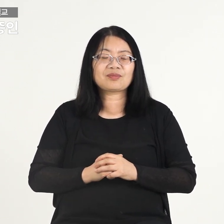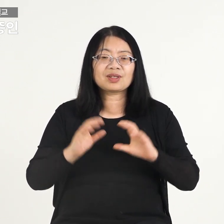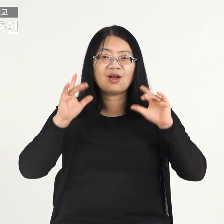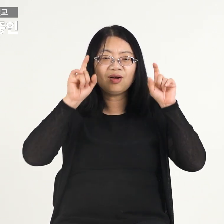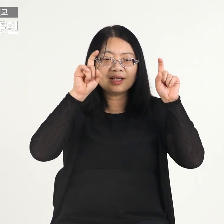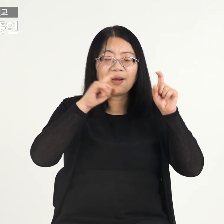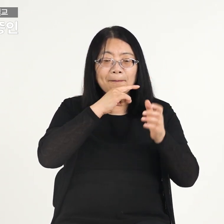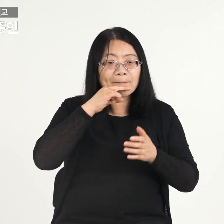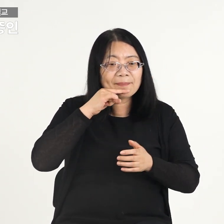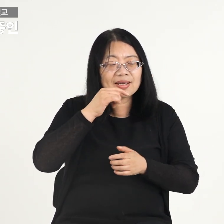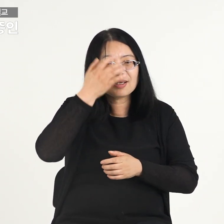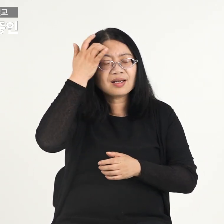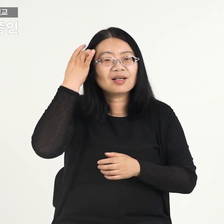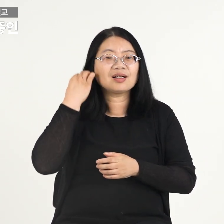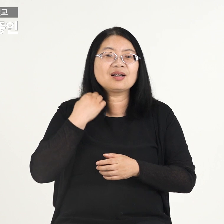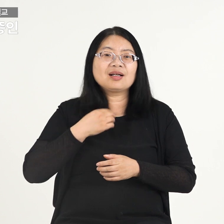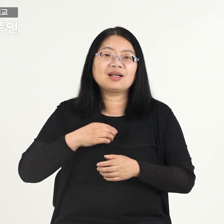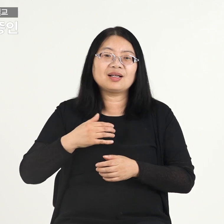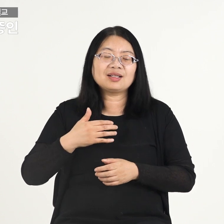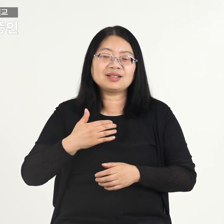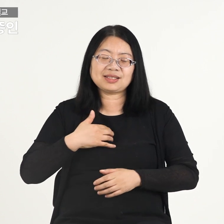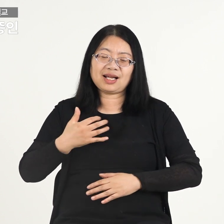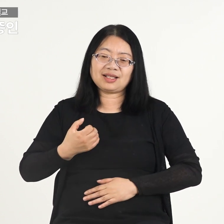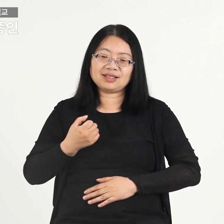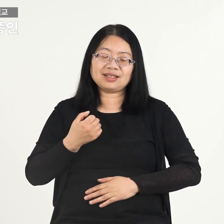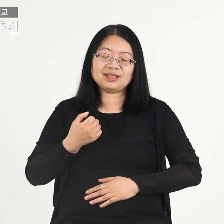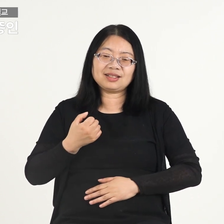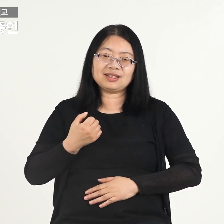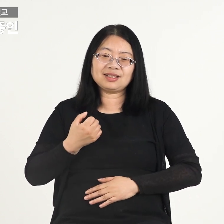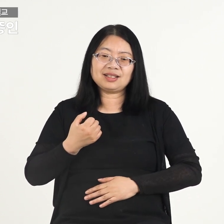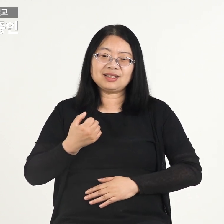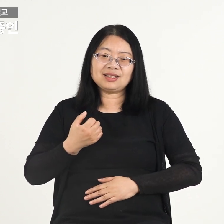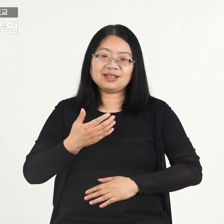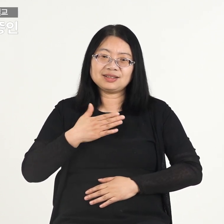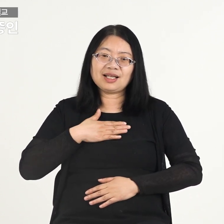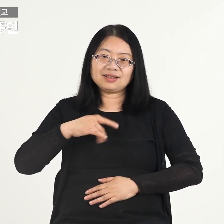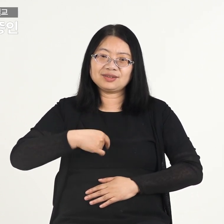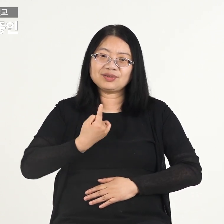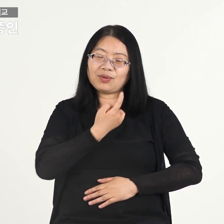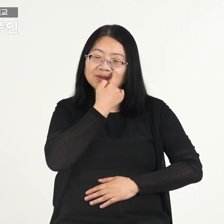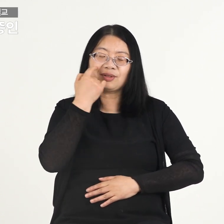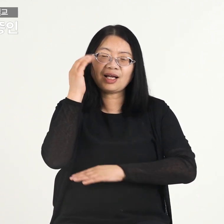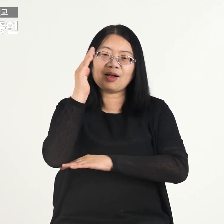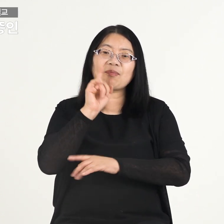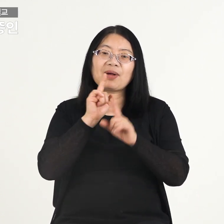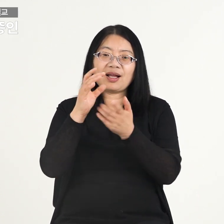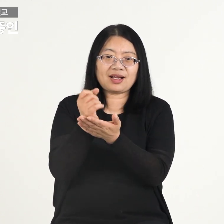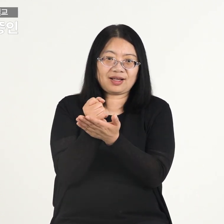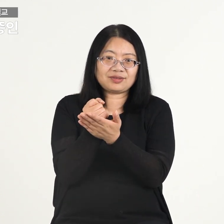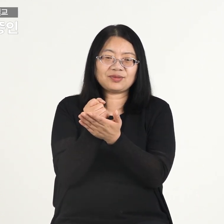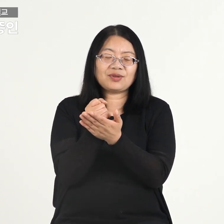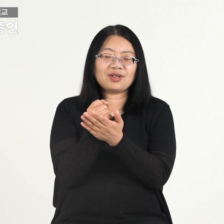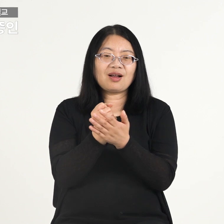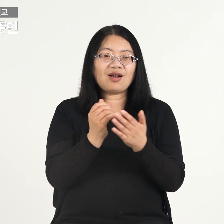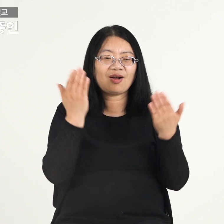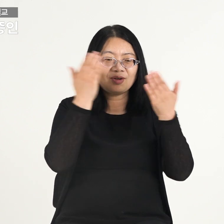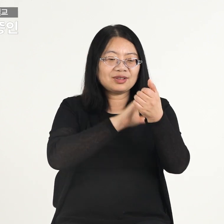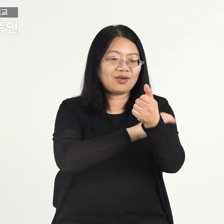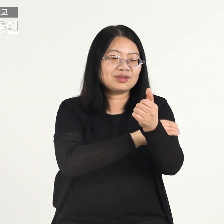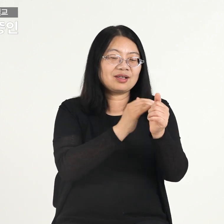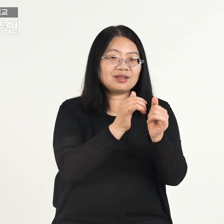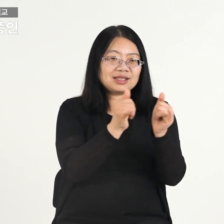어린 양의 피와 자기들이 증언하는 말씀으로써 그를, 그 어둠의 권세 잡은